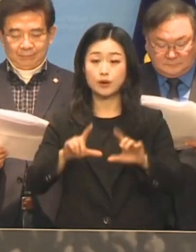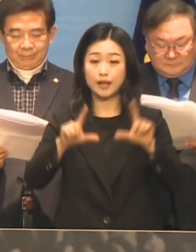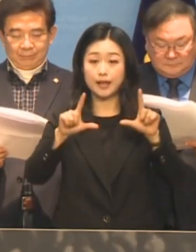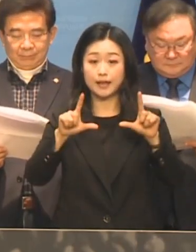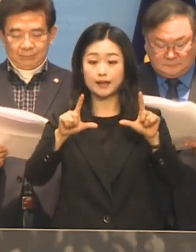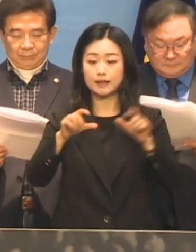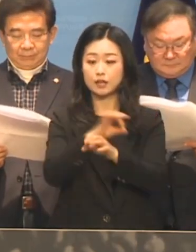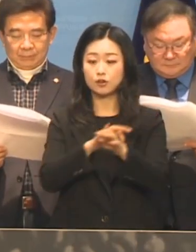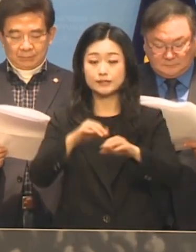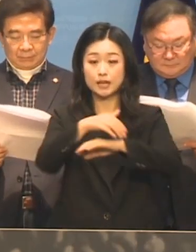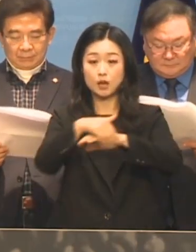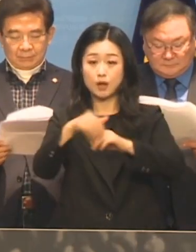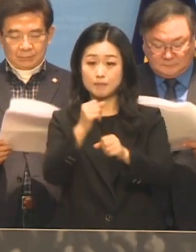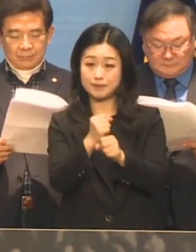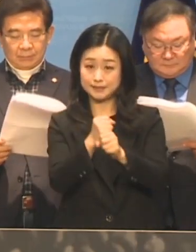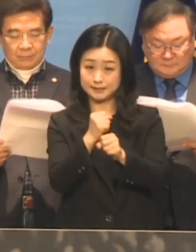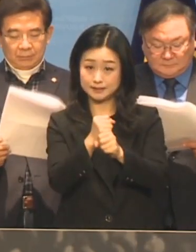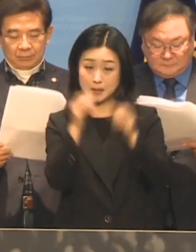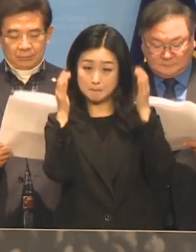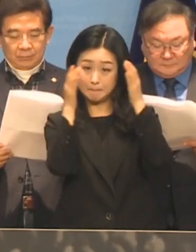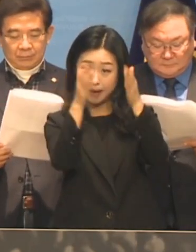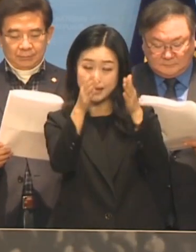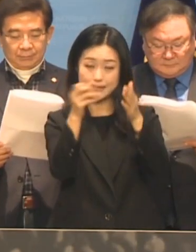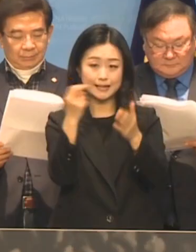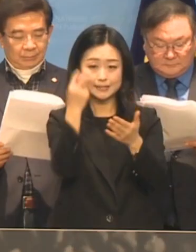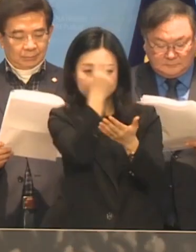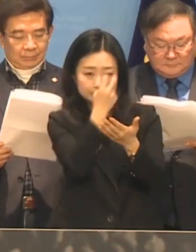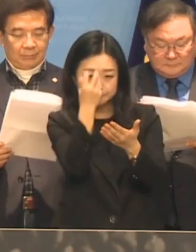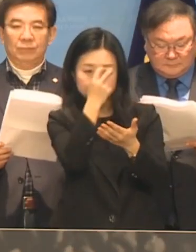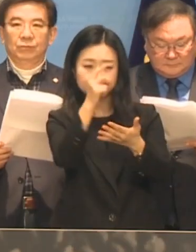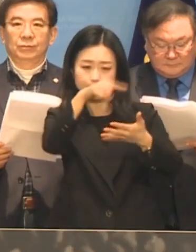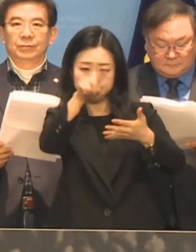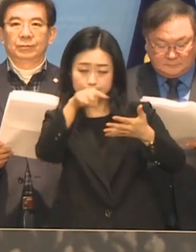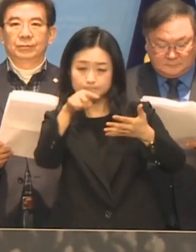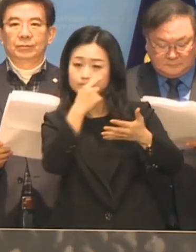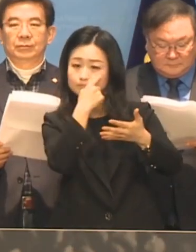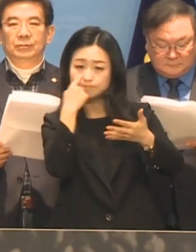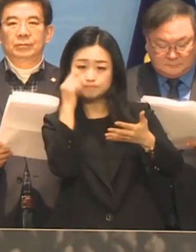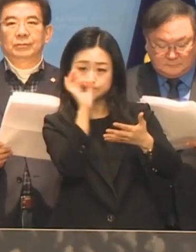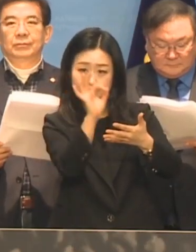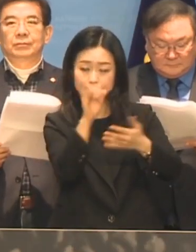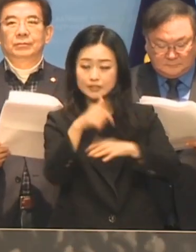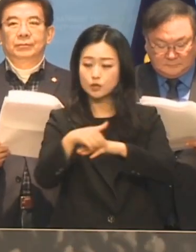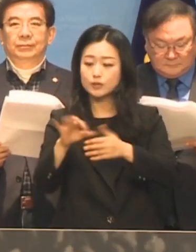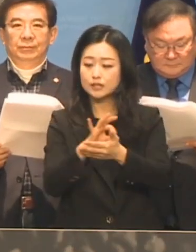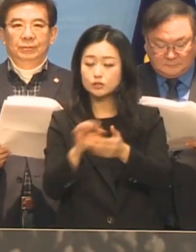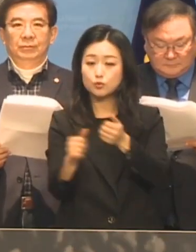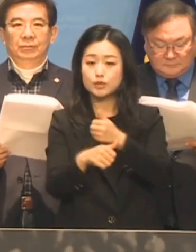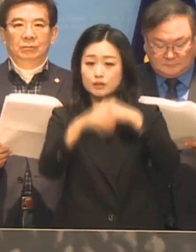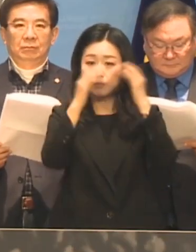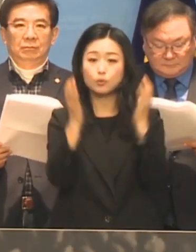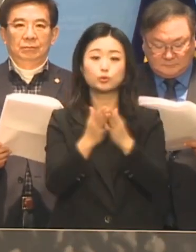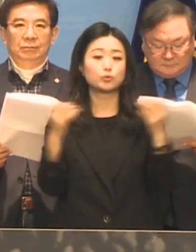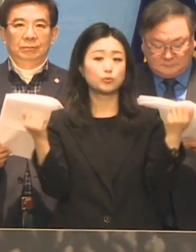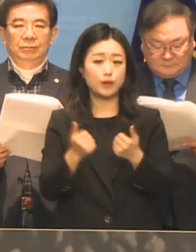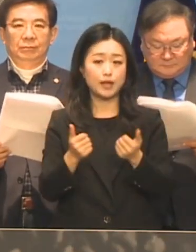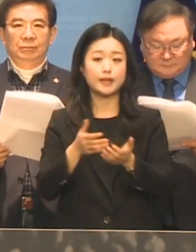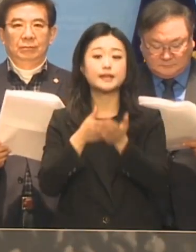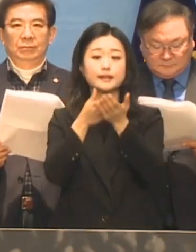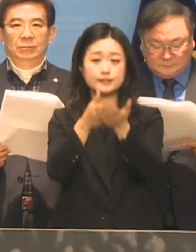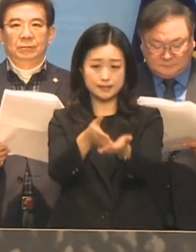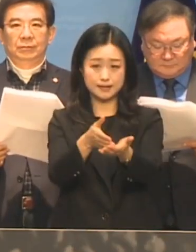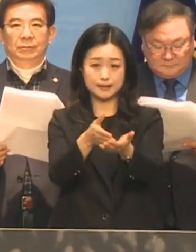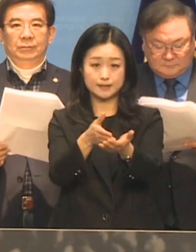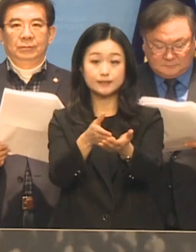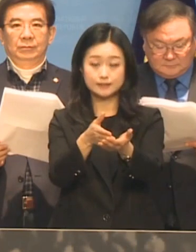2025년 경제정책 방향에 대한 점검과 대책 마련을 위해 기재위 전체 회의를 신속히 열